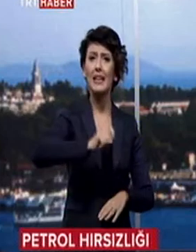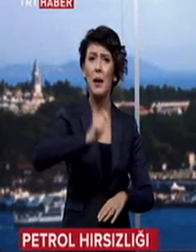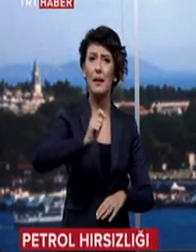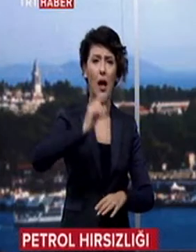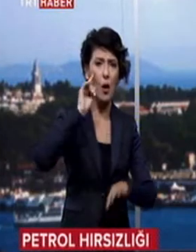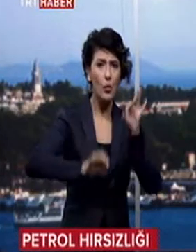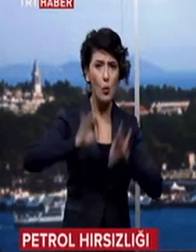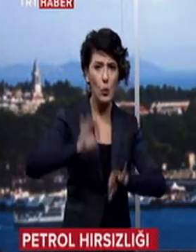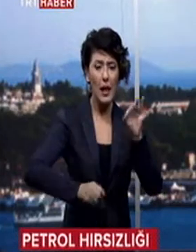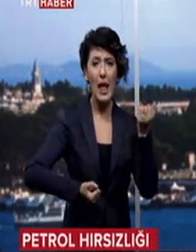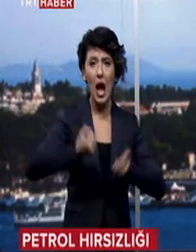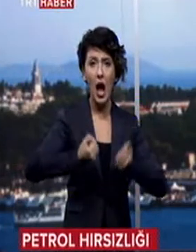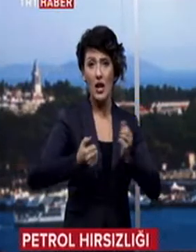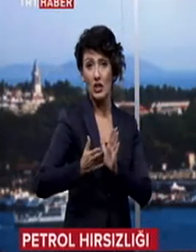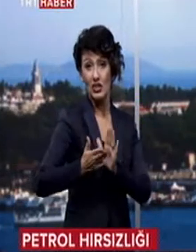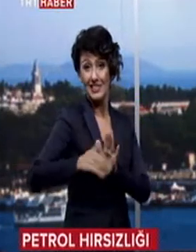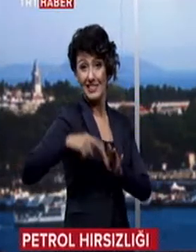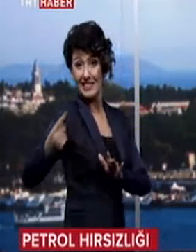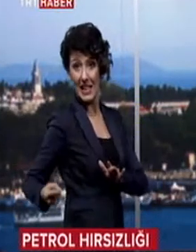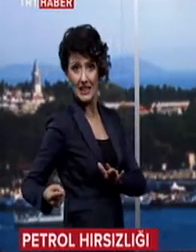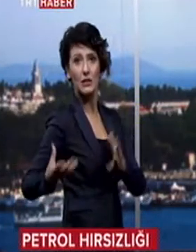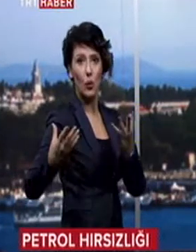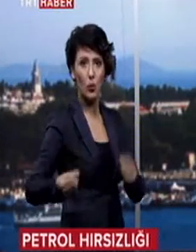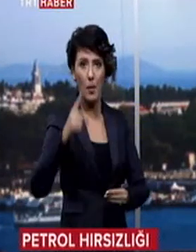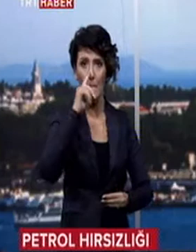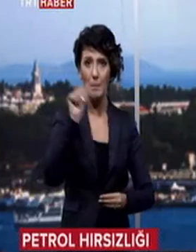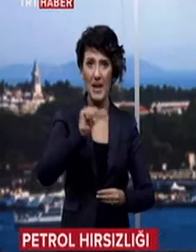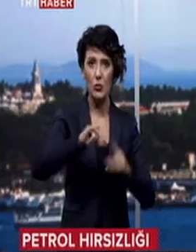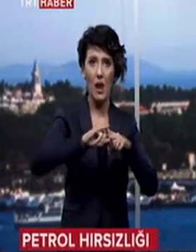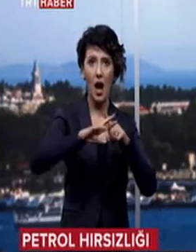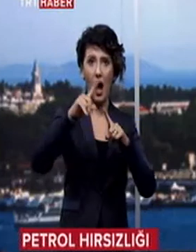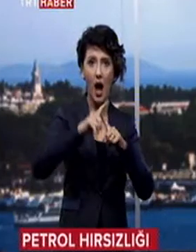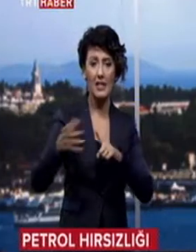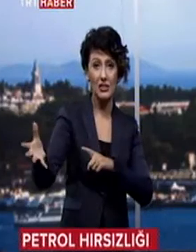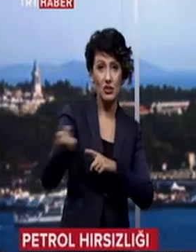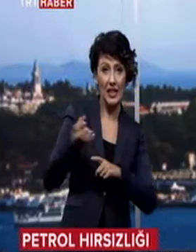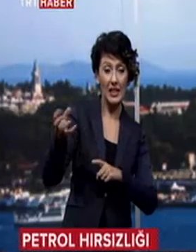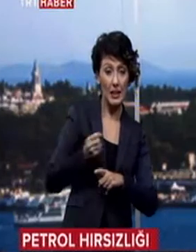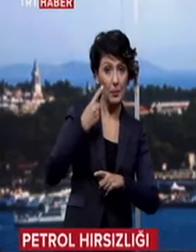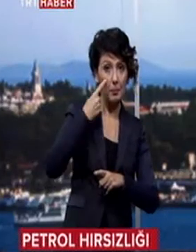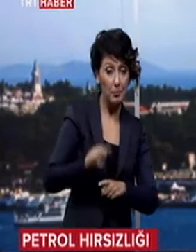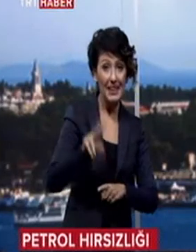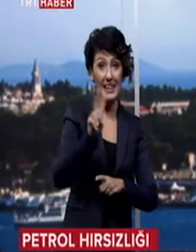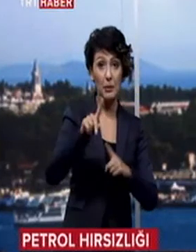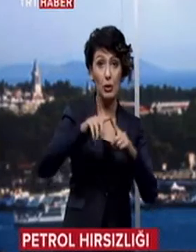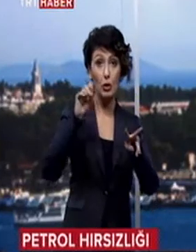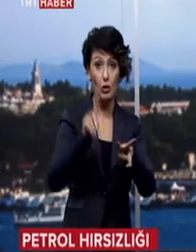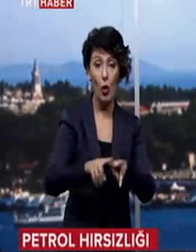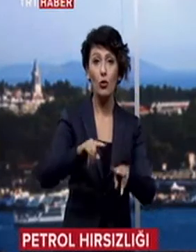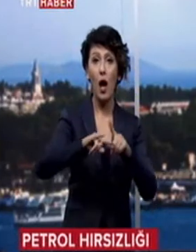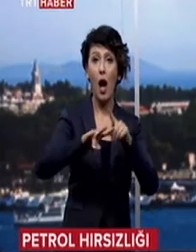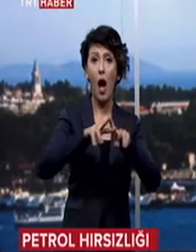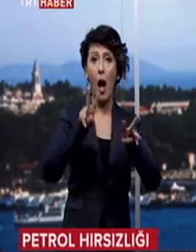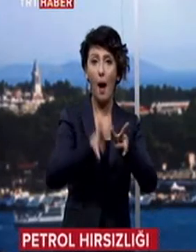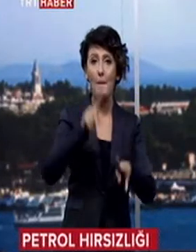etti. Yapılan kontrollerde aracın yanında bulunan petrol hattından çekildiği belirlenen 20 ton ham petrol